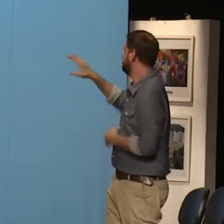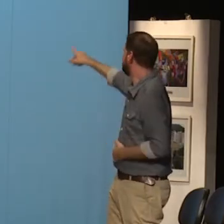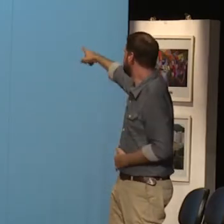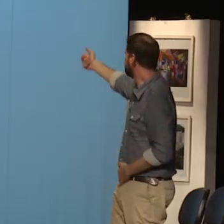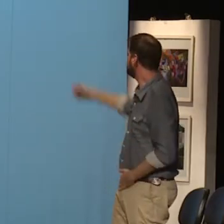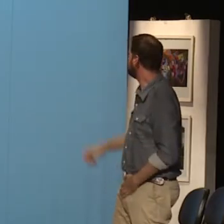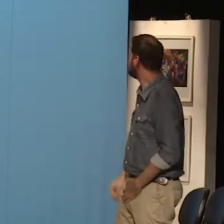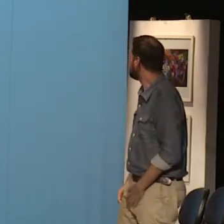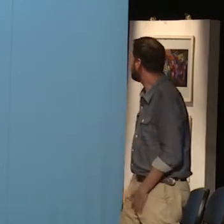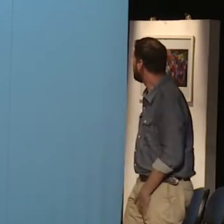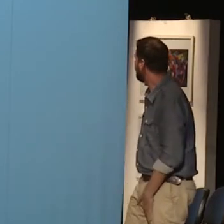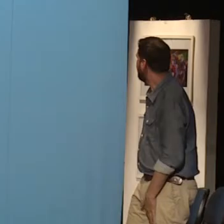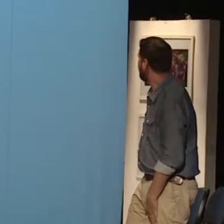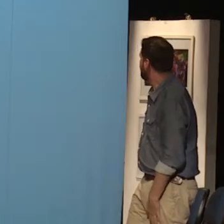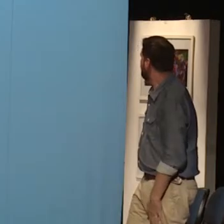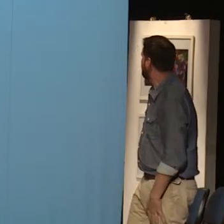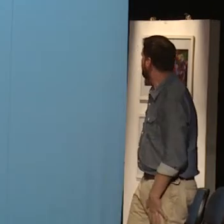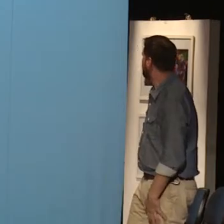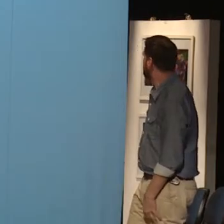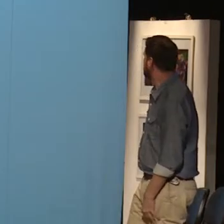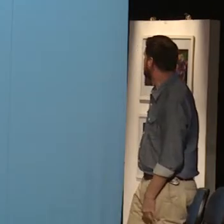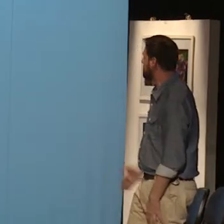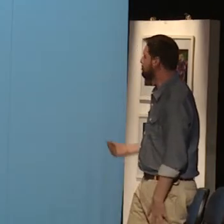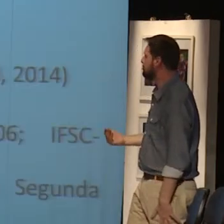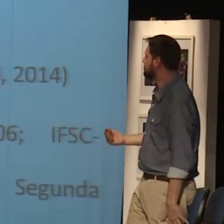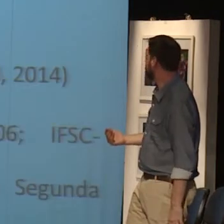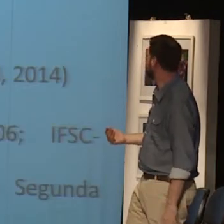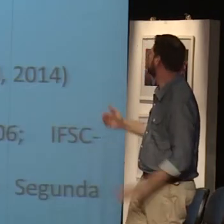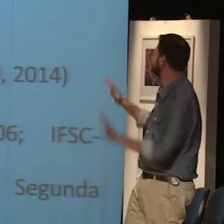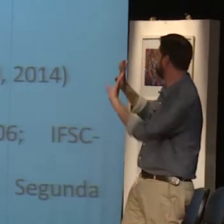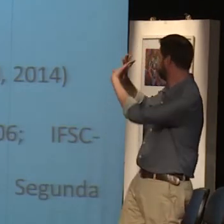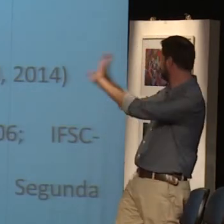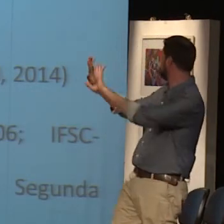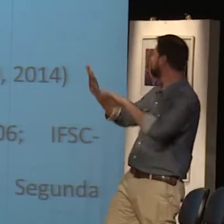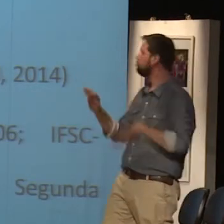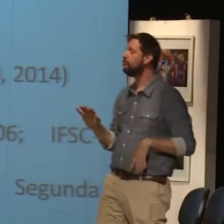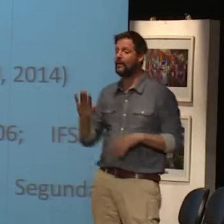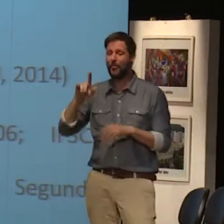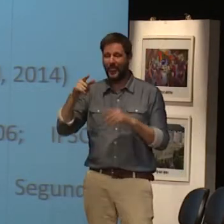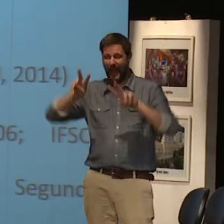importante. A gente vai estar lembrando só para estar lembrando vocês. Pode passar, por favor?